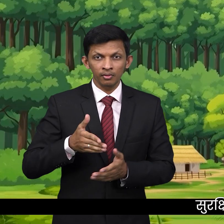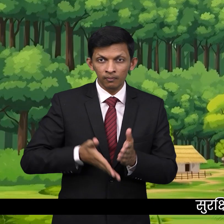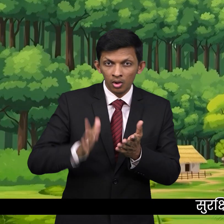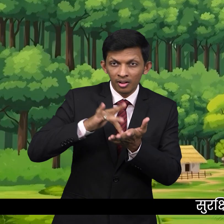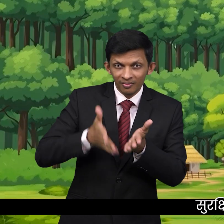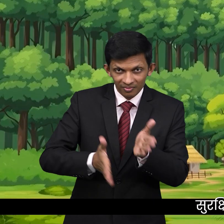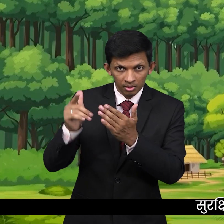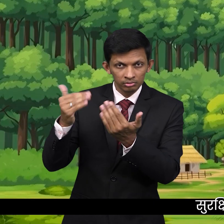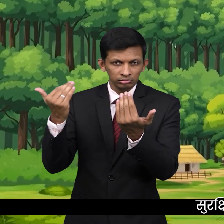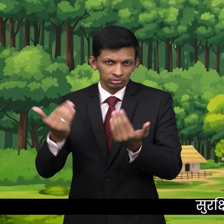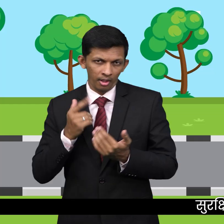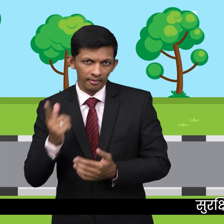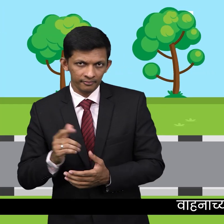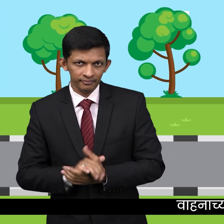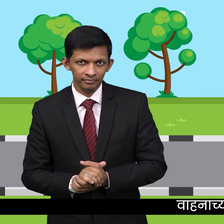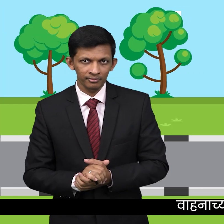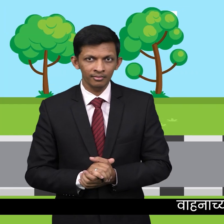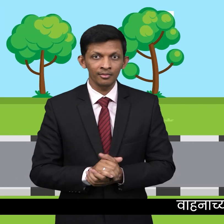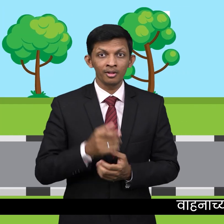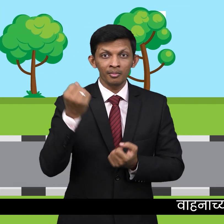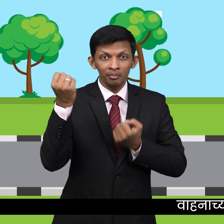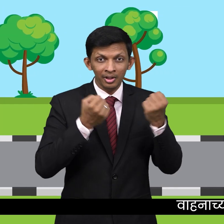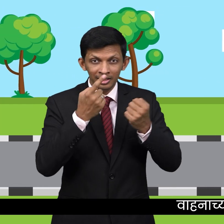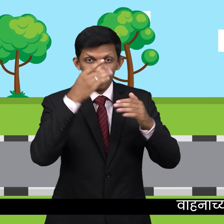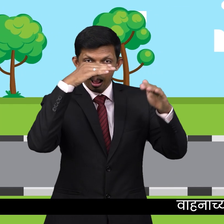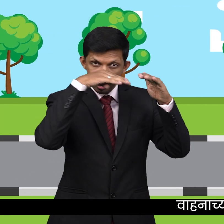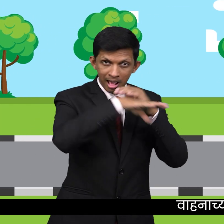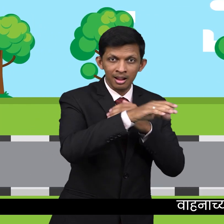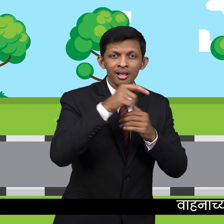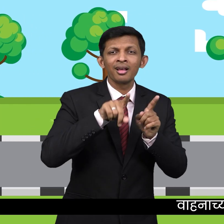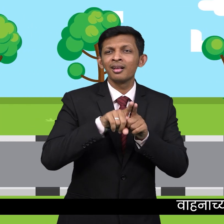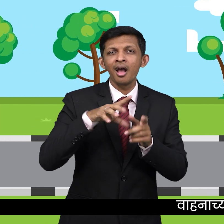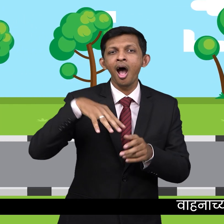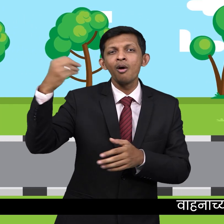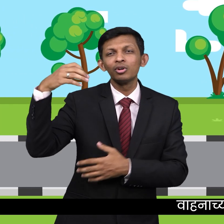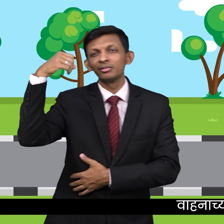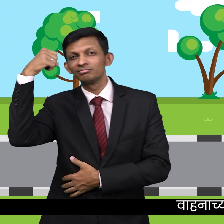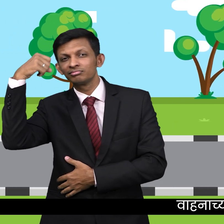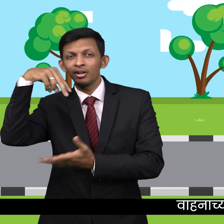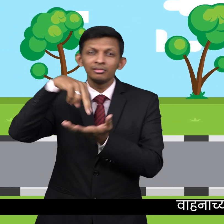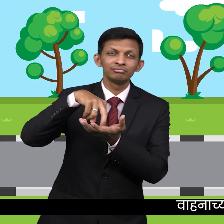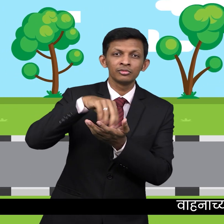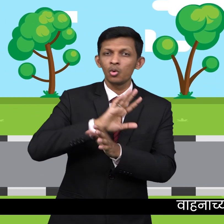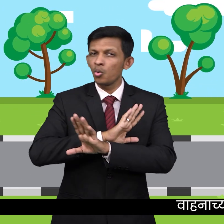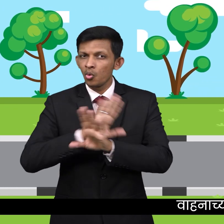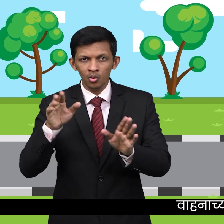सुरक्षितपणे प्रवास करावा. वाहनाच्या आत व्यवस्थित बसावे.